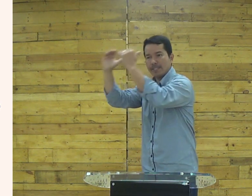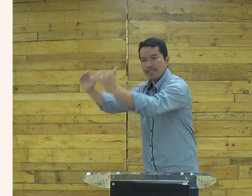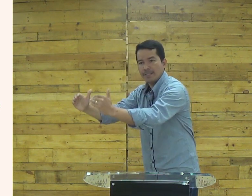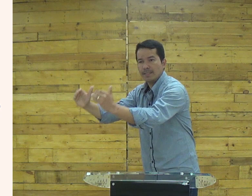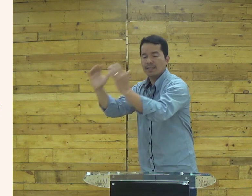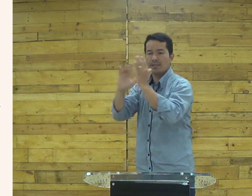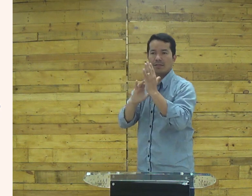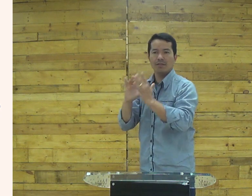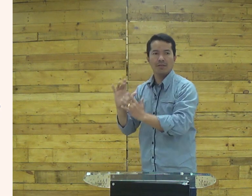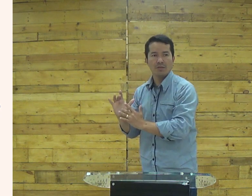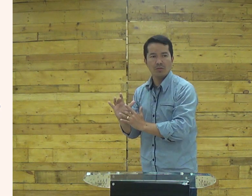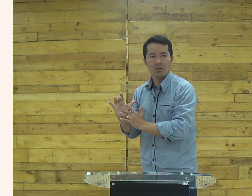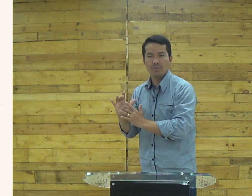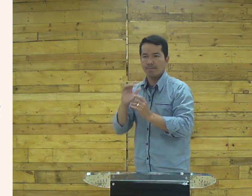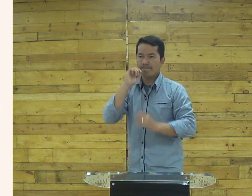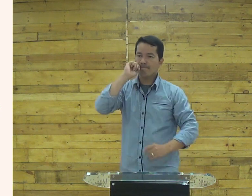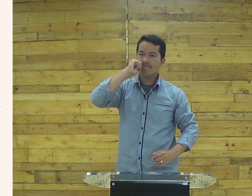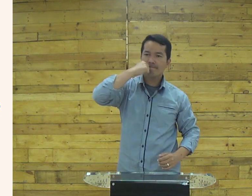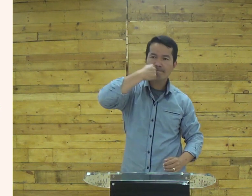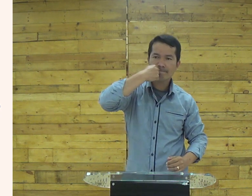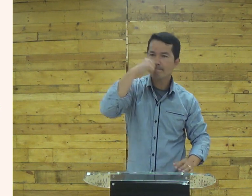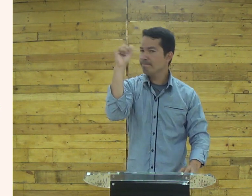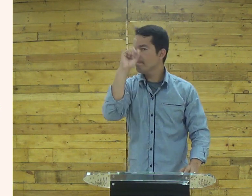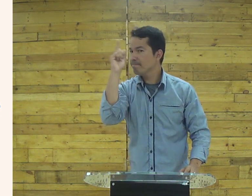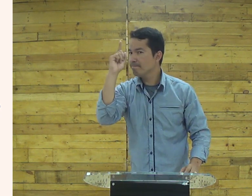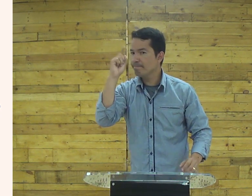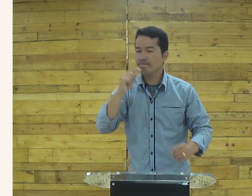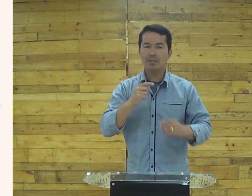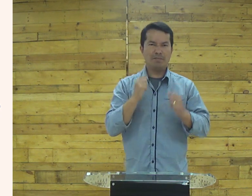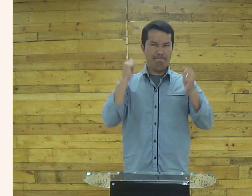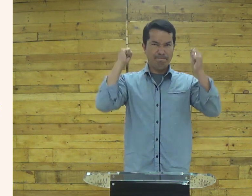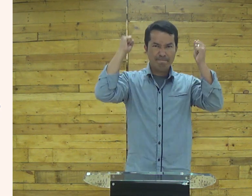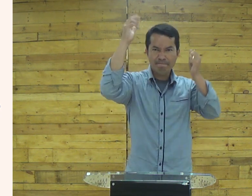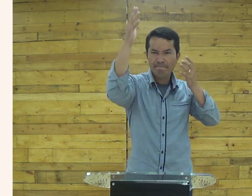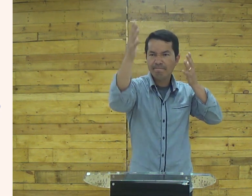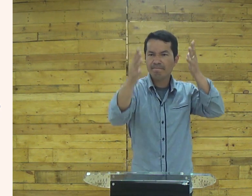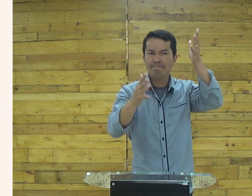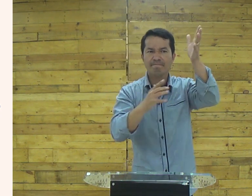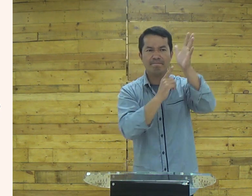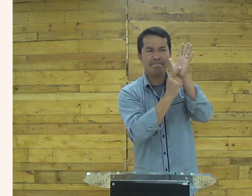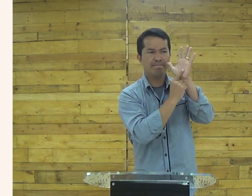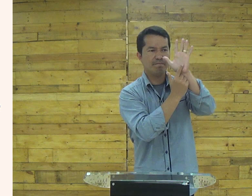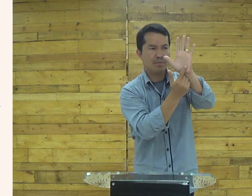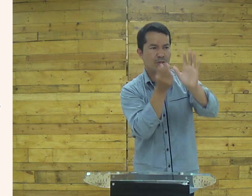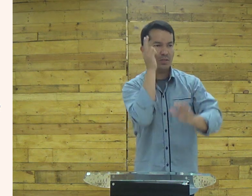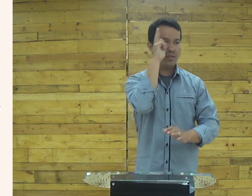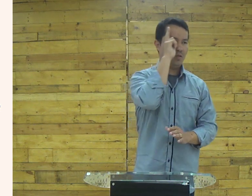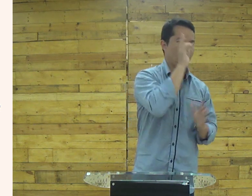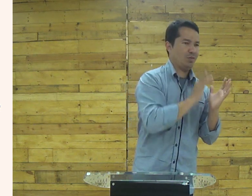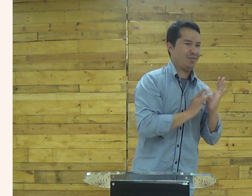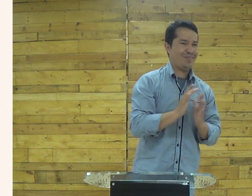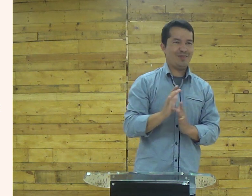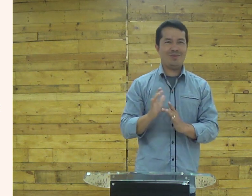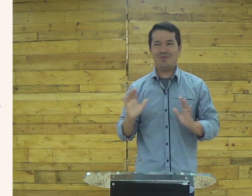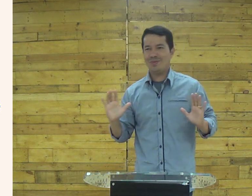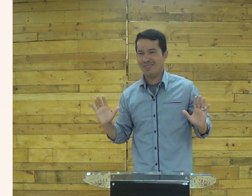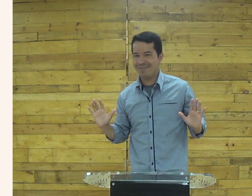Jesus, obedecer ao que Jesus mandou. Não ficar quieto, e sim falar, mostrar,